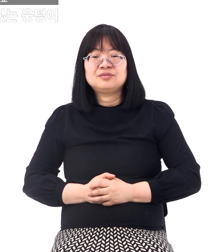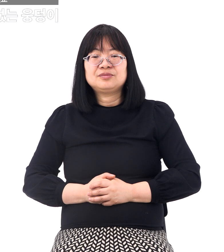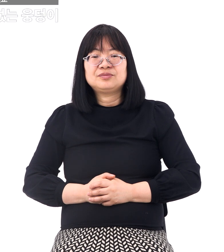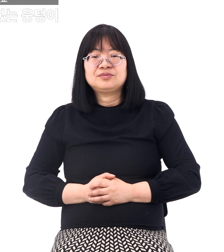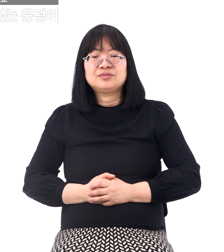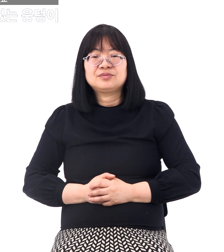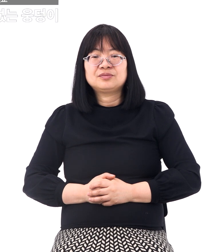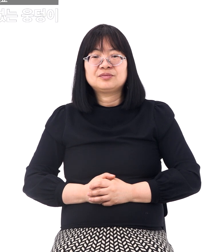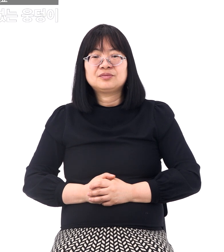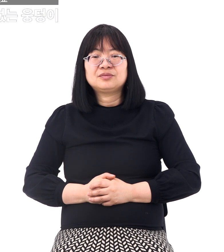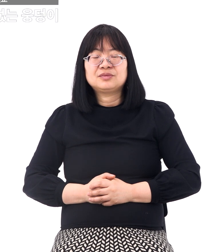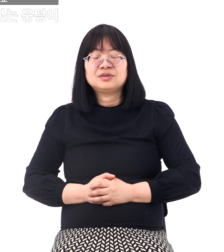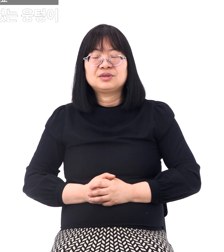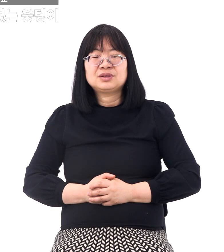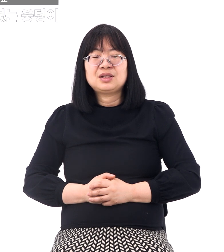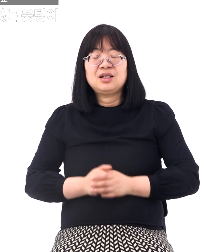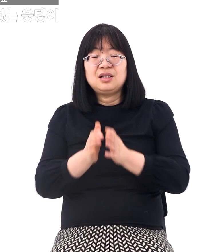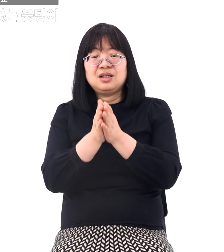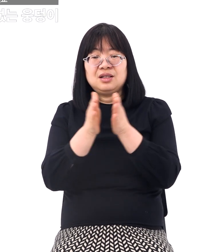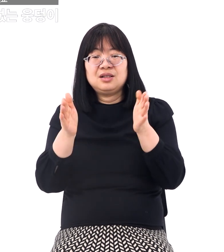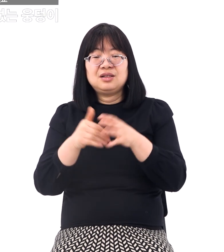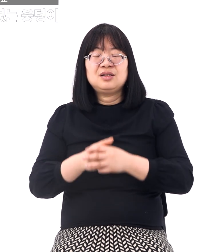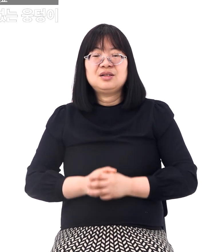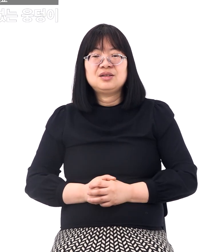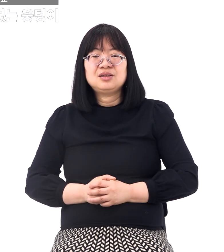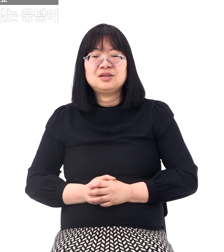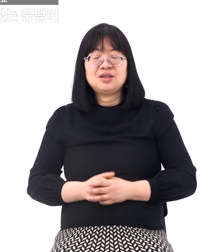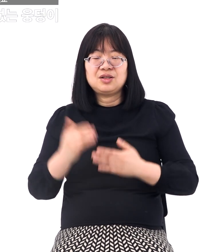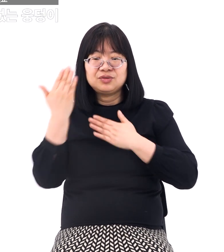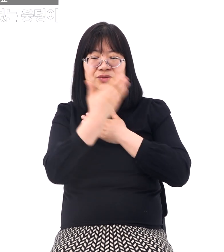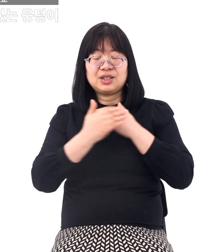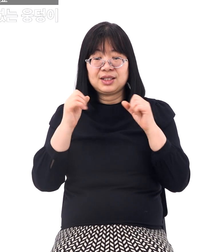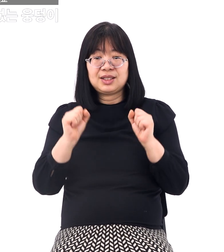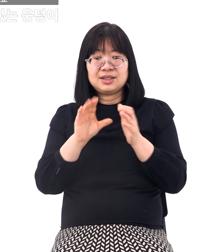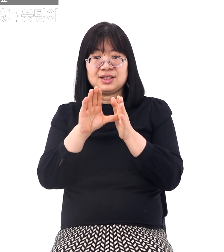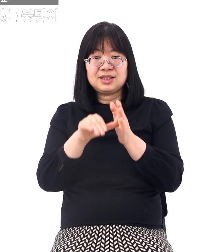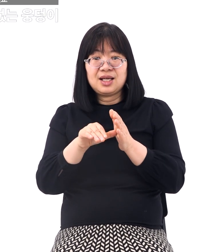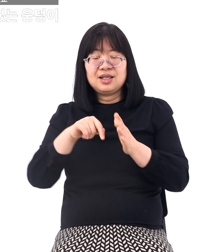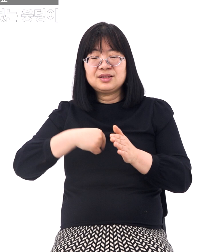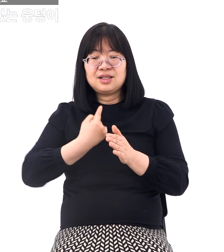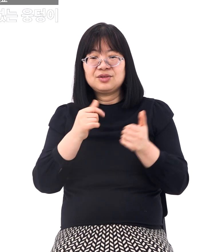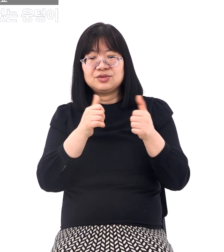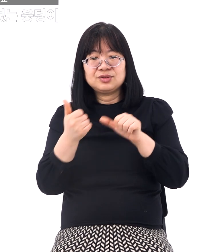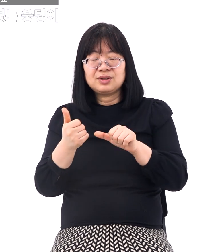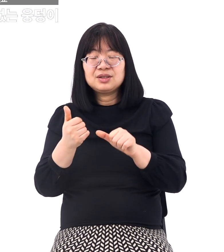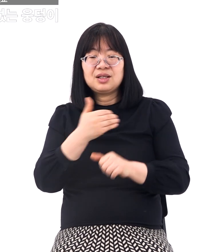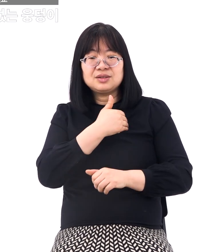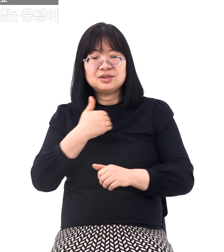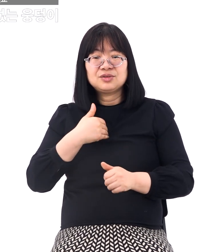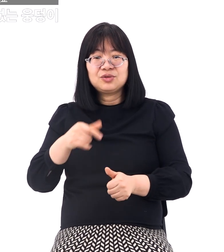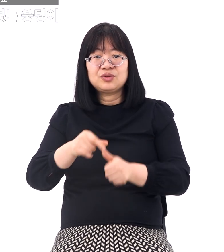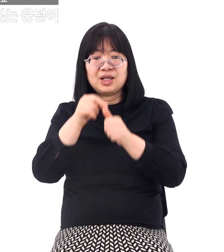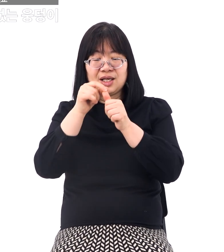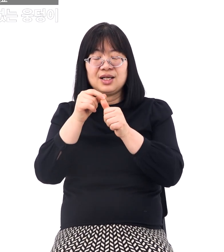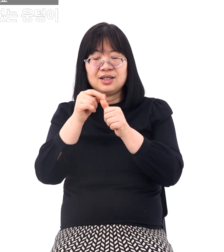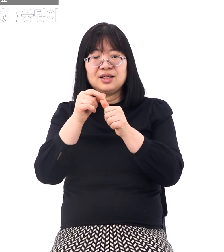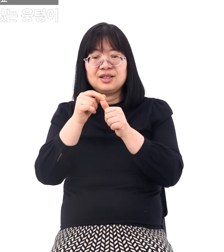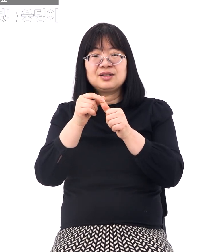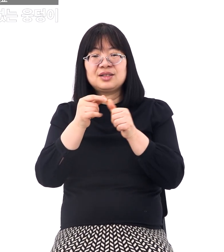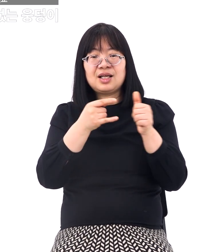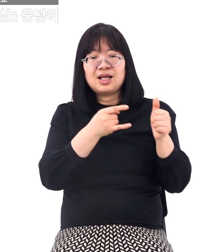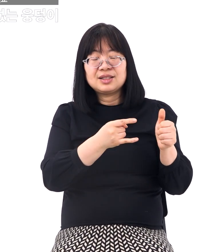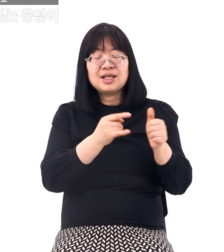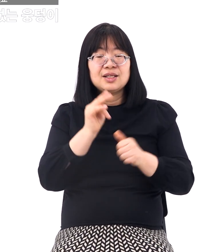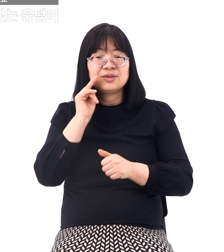자, 우리 한번 같이 읽어보십시다. 시작. 그는 육체에 계실 때에 자기를 죽음에서 능히 구원하실 이에게